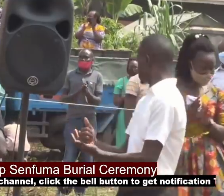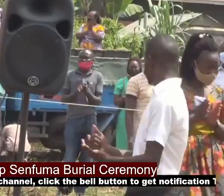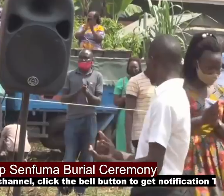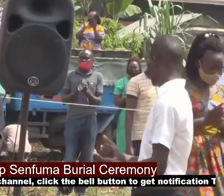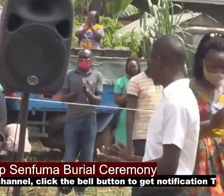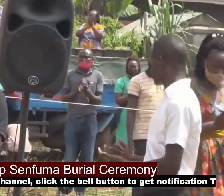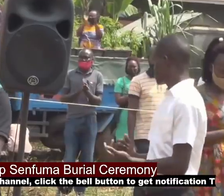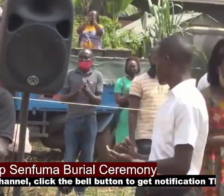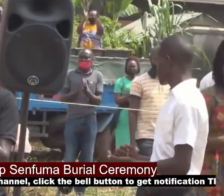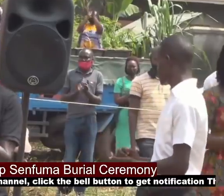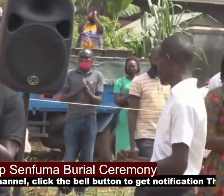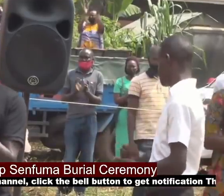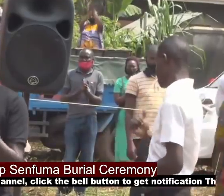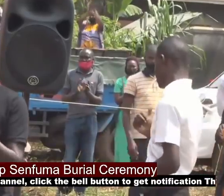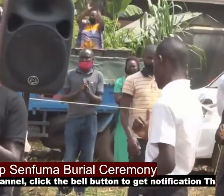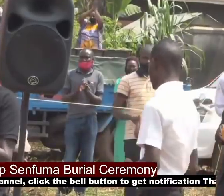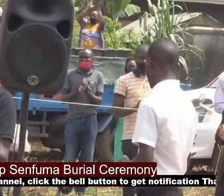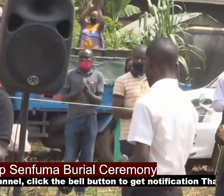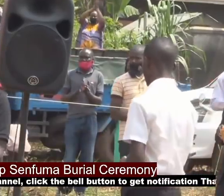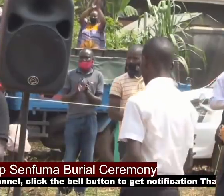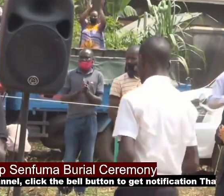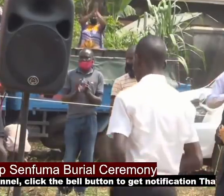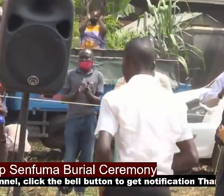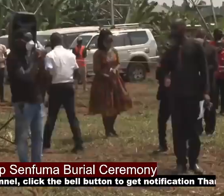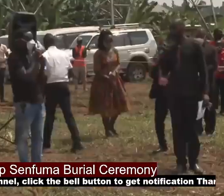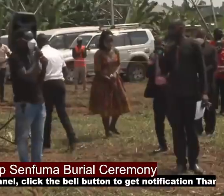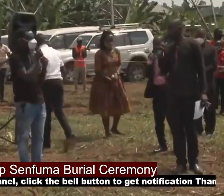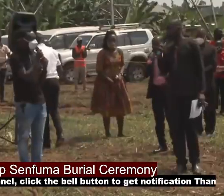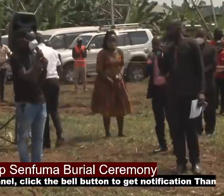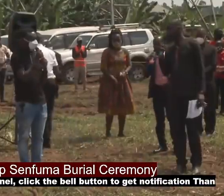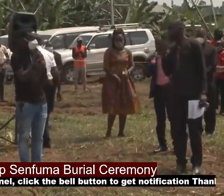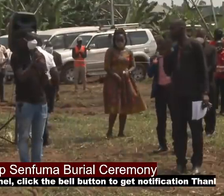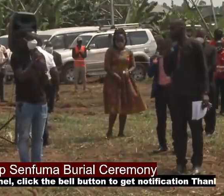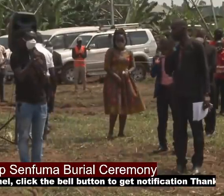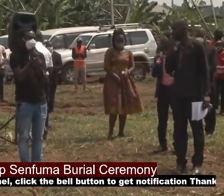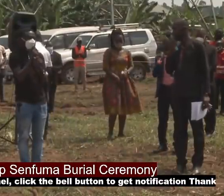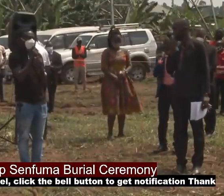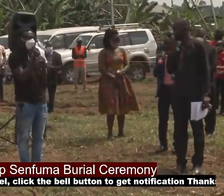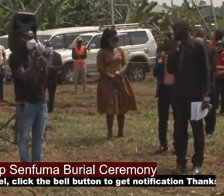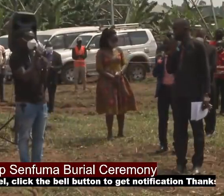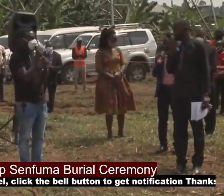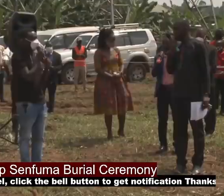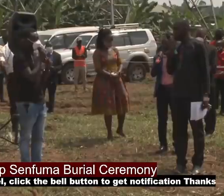Engalo ez'amaanyi. Tukubire Katonda engalo. Better hand clap to God. Ekkanisa yaffe. Our church